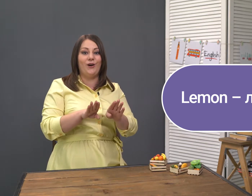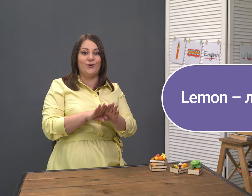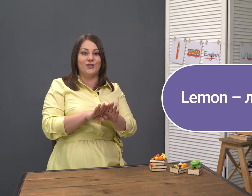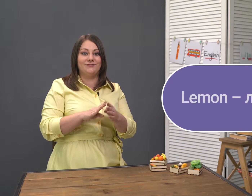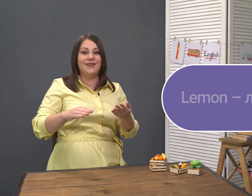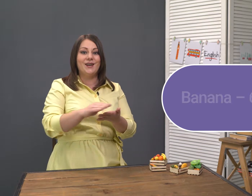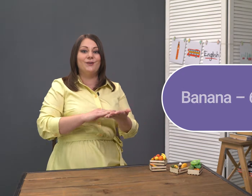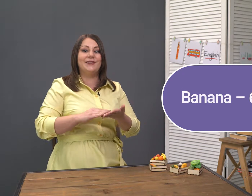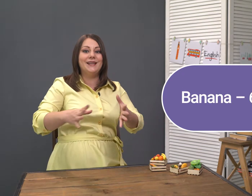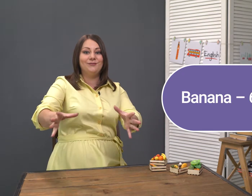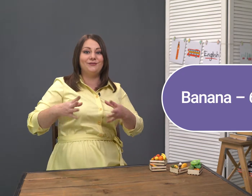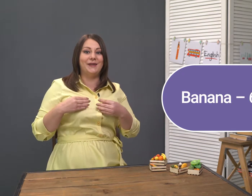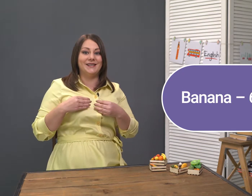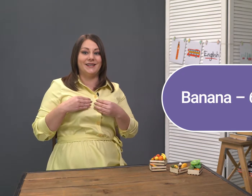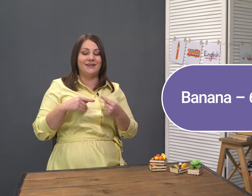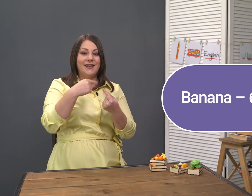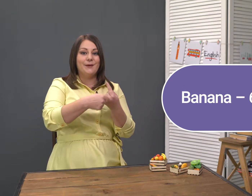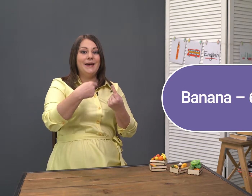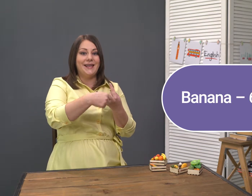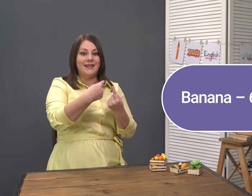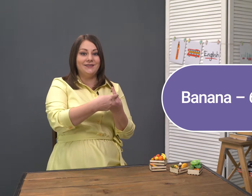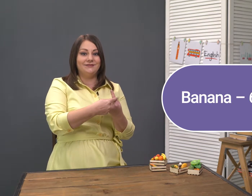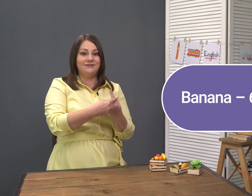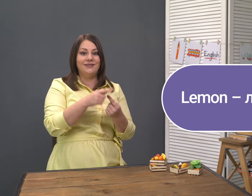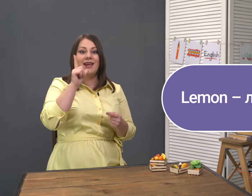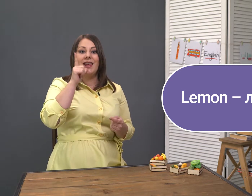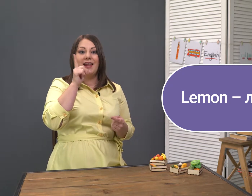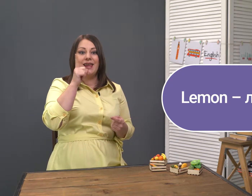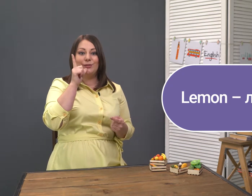похоже. Повторим вместе. Banana. Лемон.